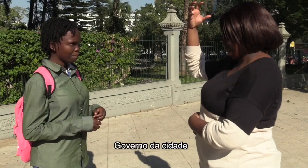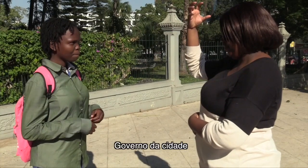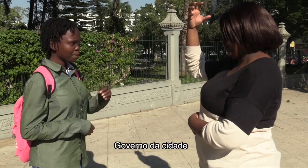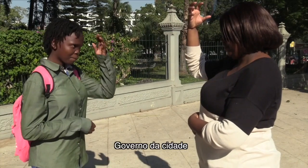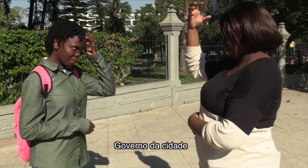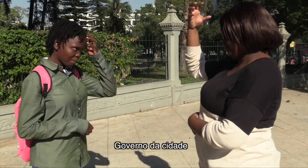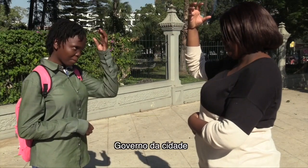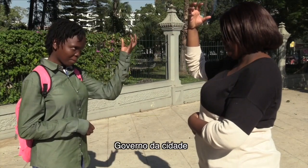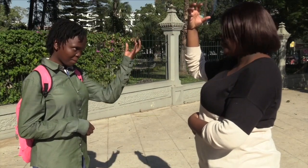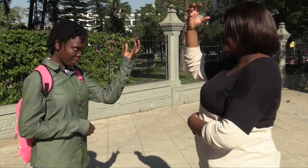Governo da cidade.